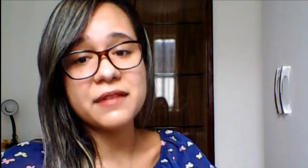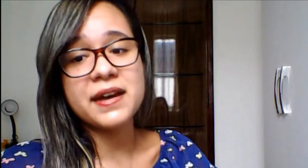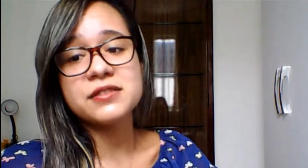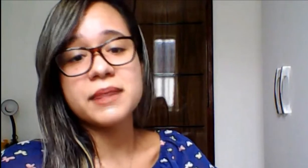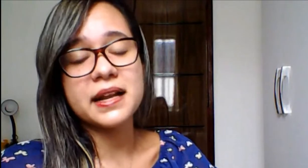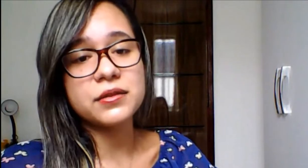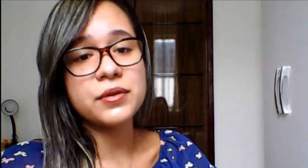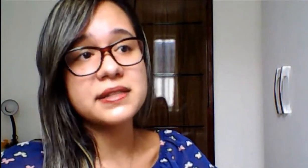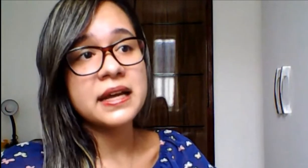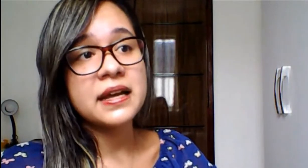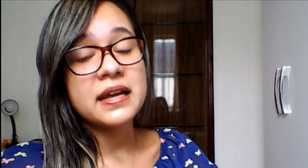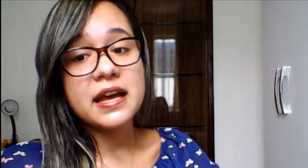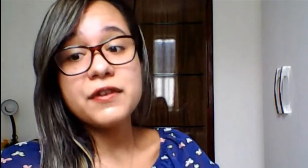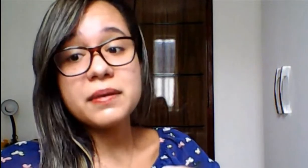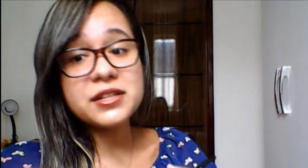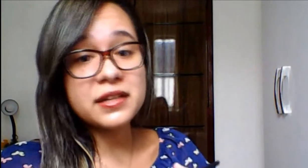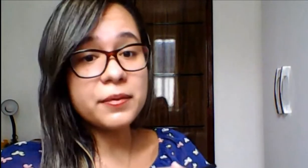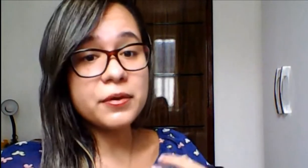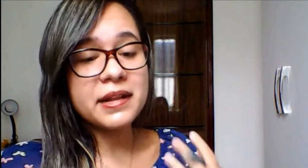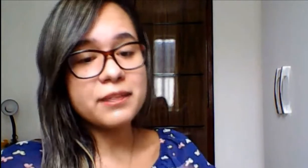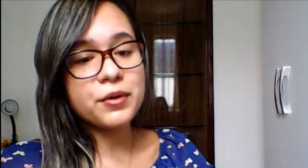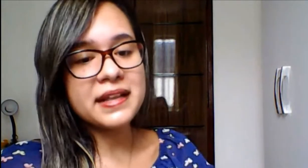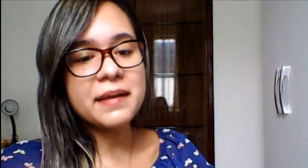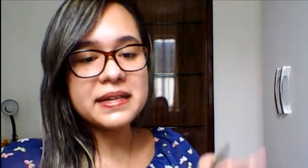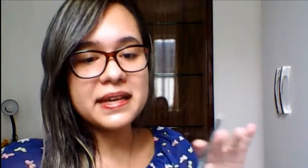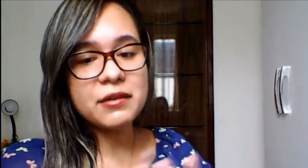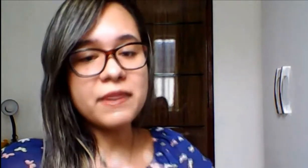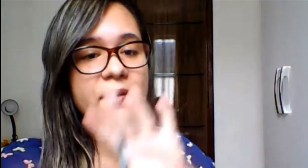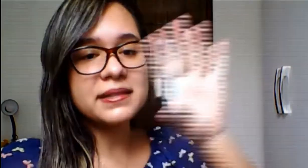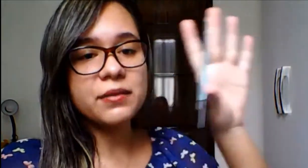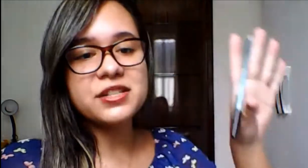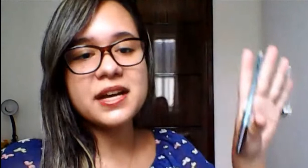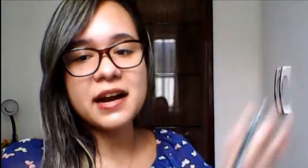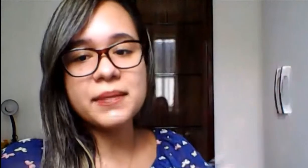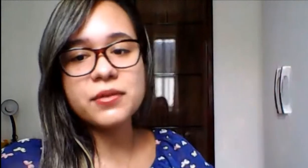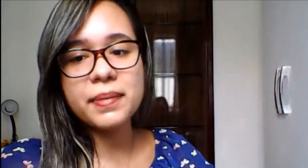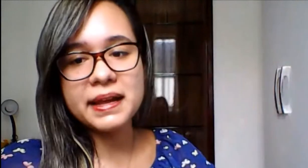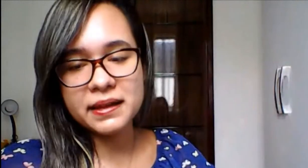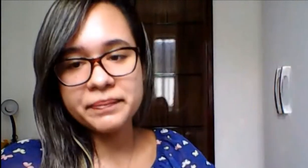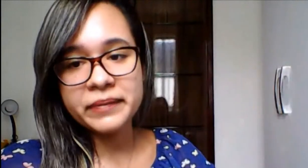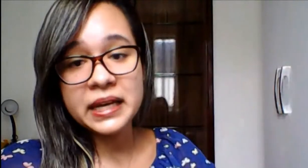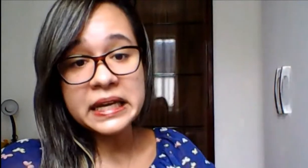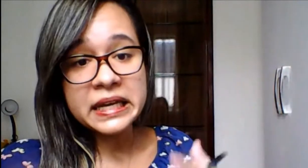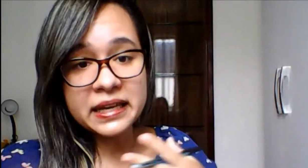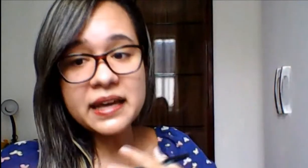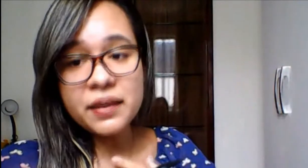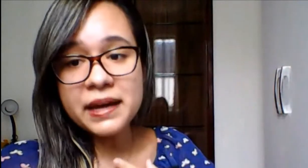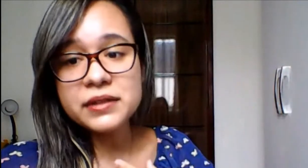várias nomenclaturas, eu fico imaginando para o intérprete que tem uma formação mais geral, mais completa. E aí eu perguntei para